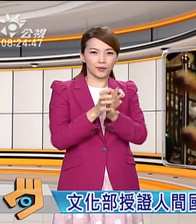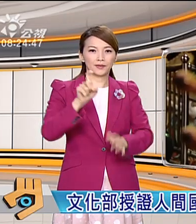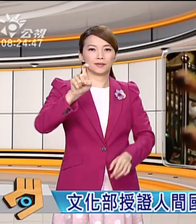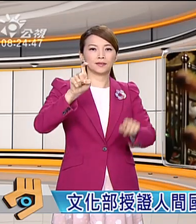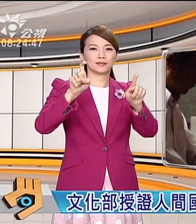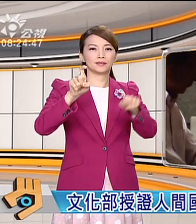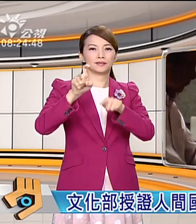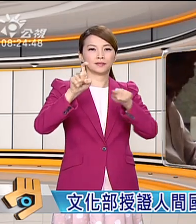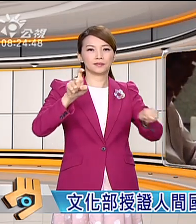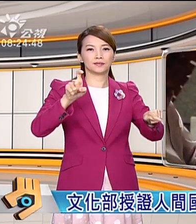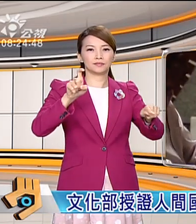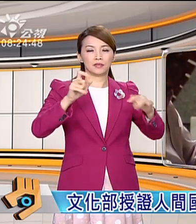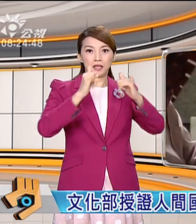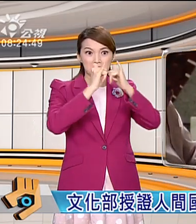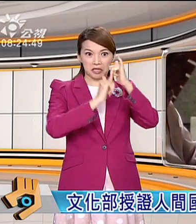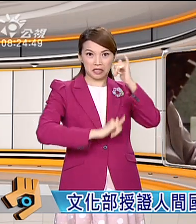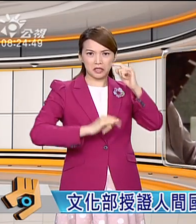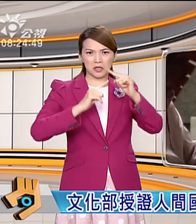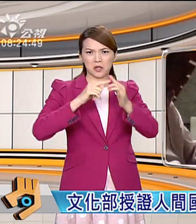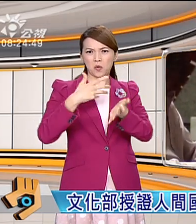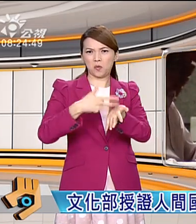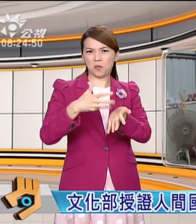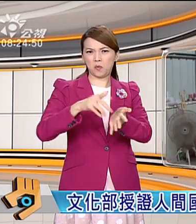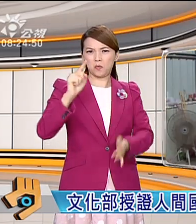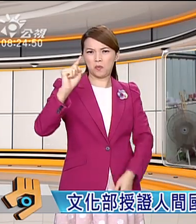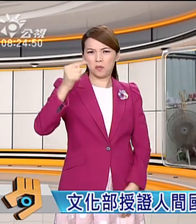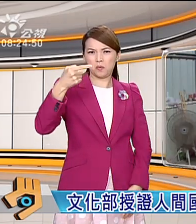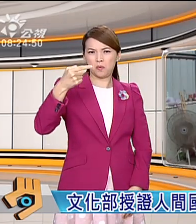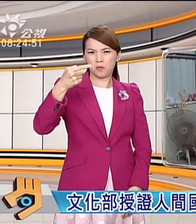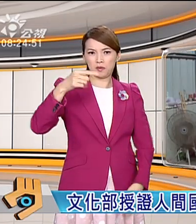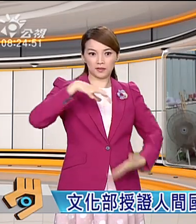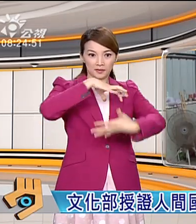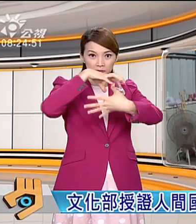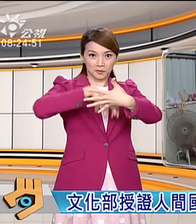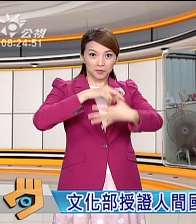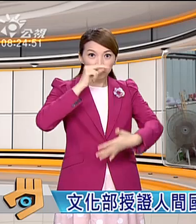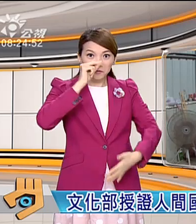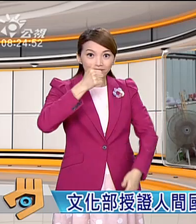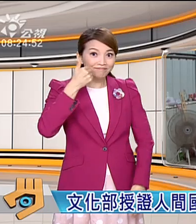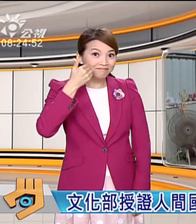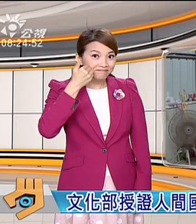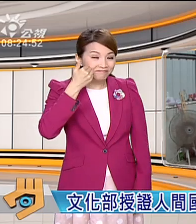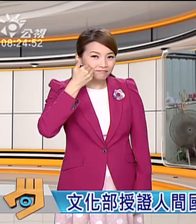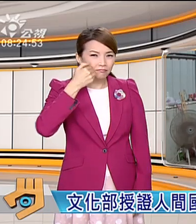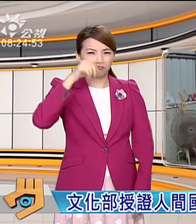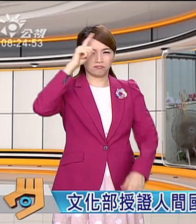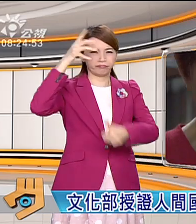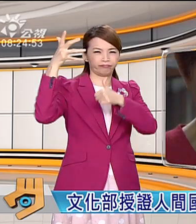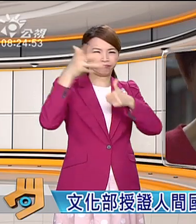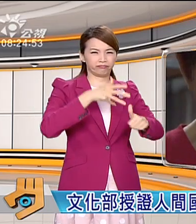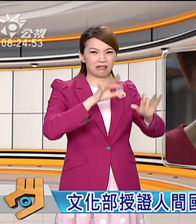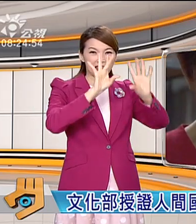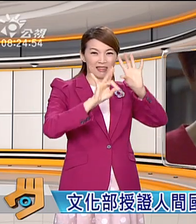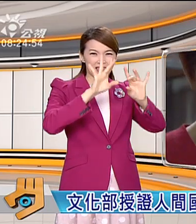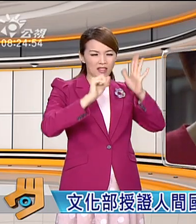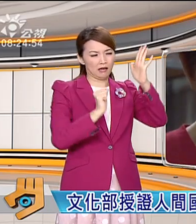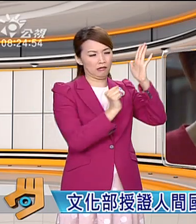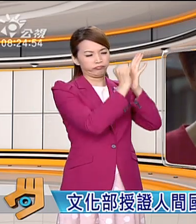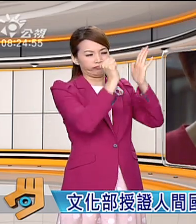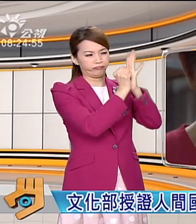有10个人，是历年来最多的一次。而其中最特别的是，有3位传